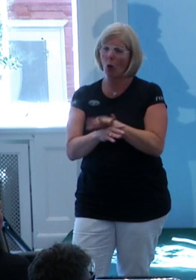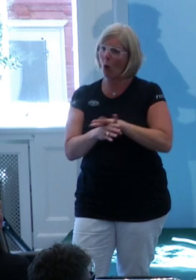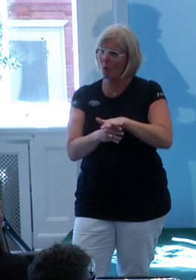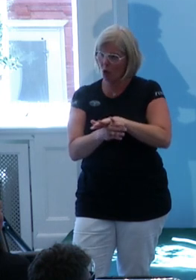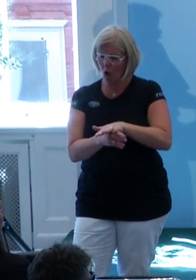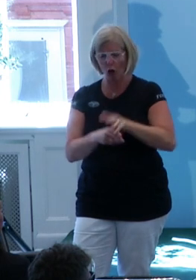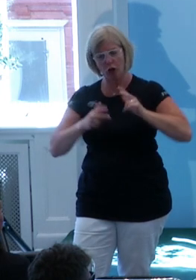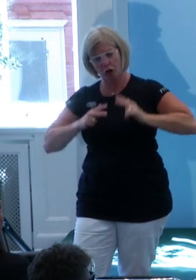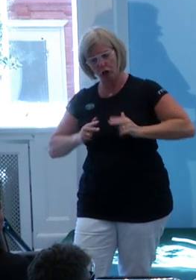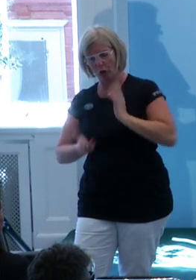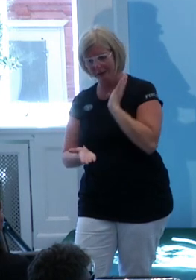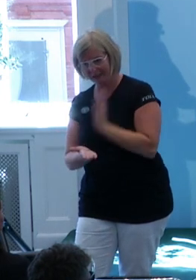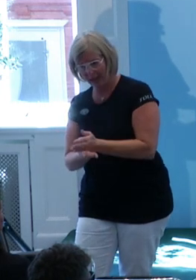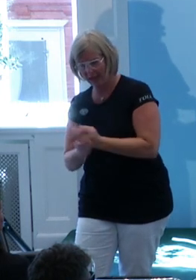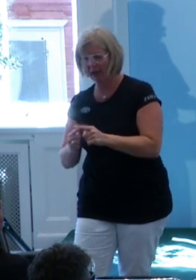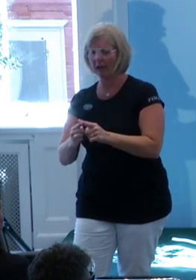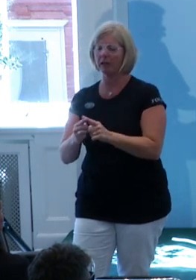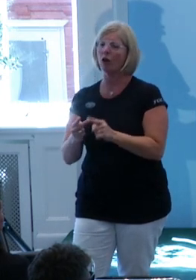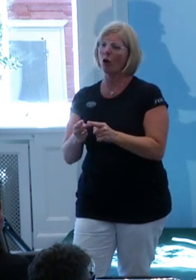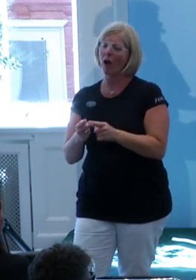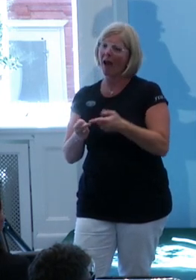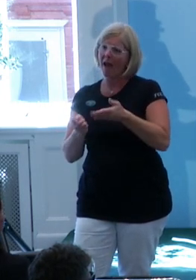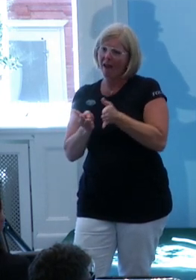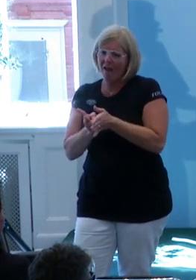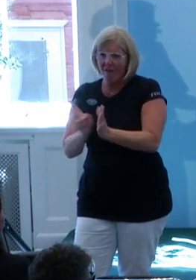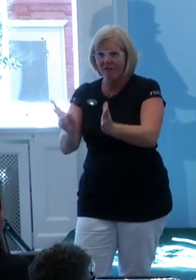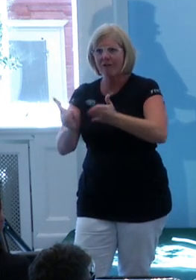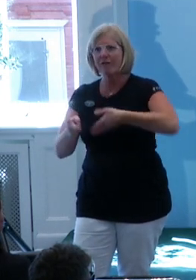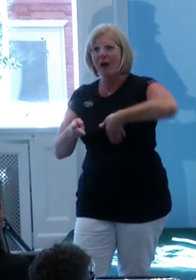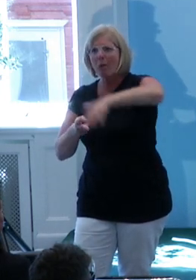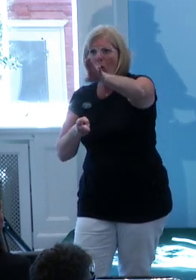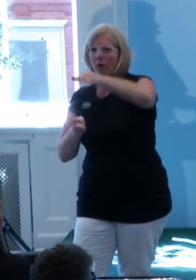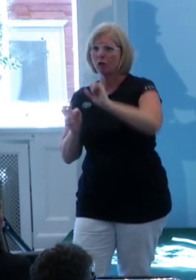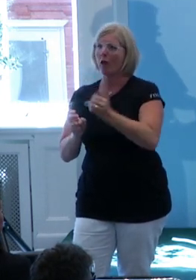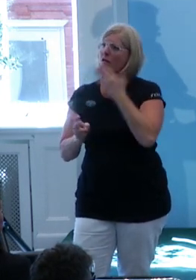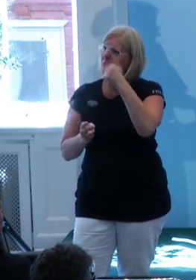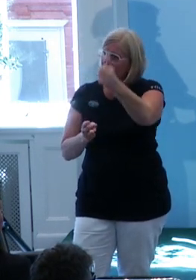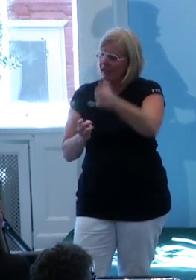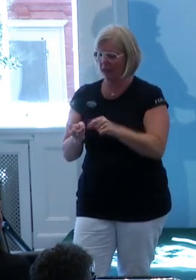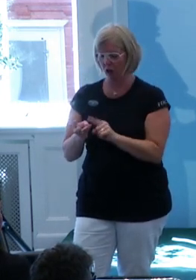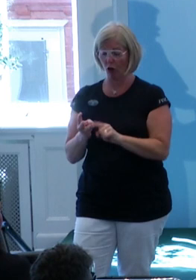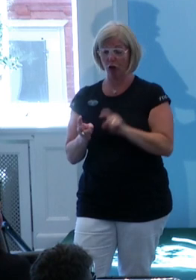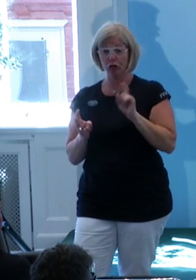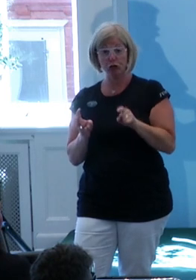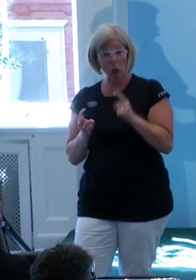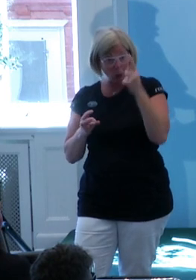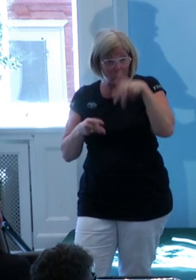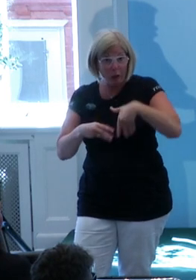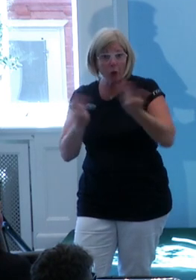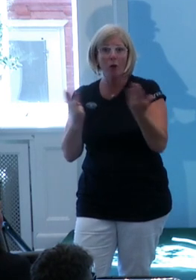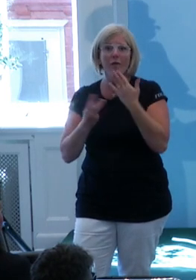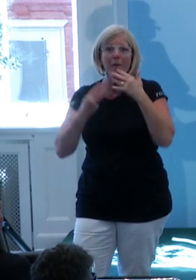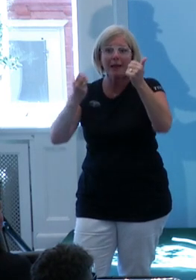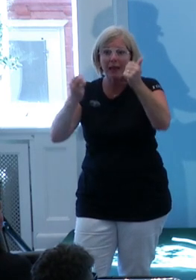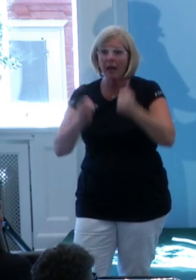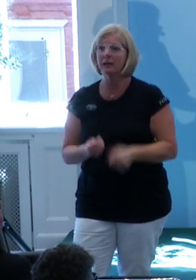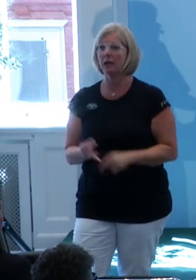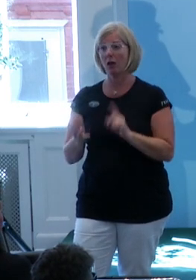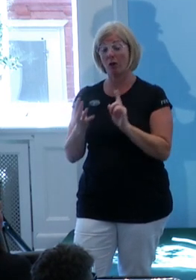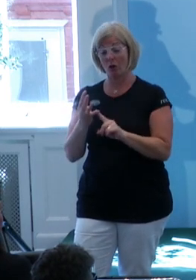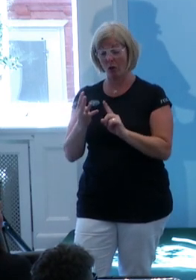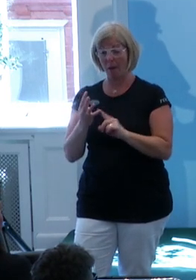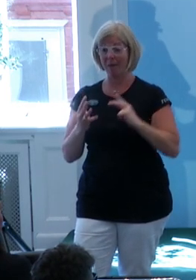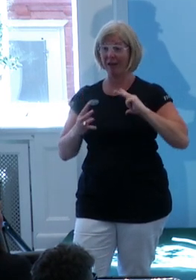det ska vara tryggt och säkert. Att framkomligheten ska förbättras, att cykelkulturen ska förbättras och